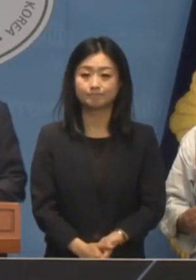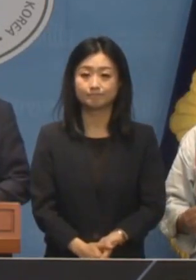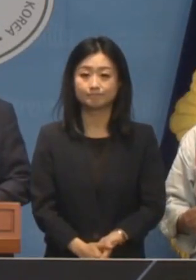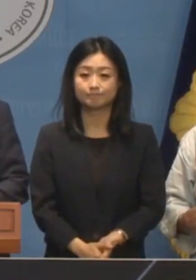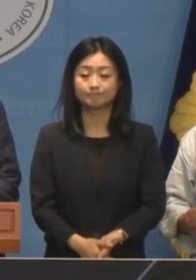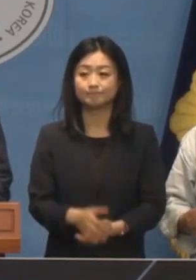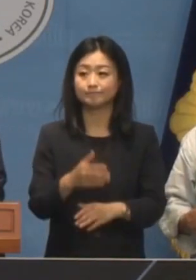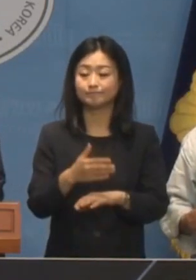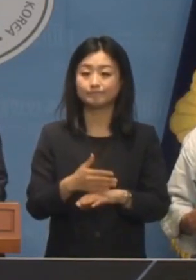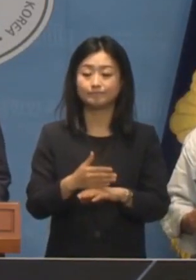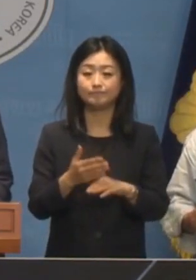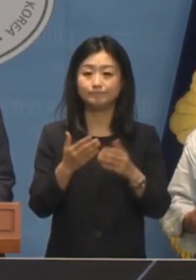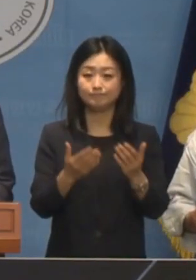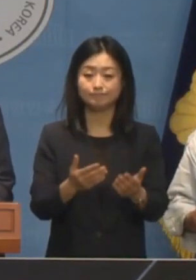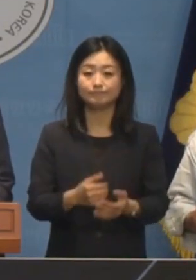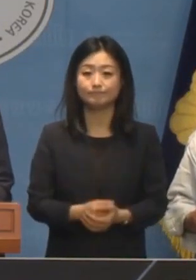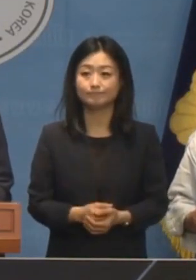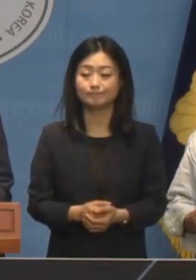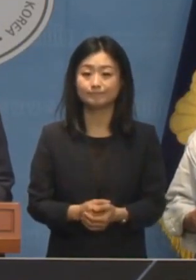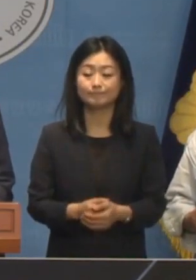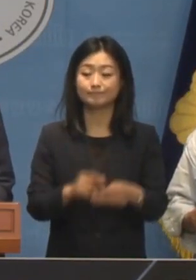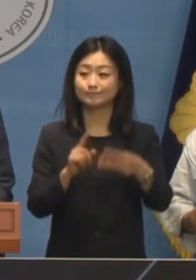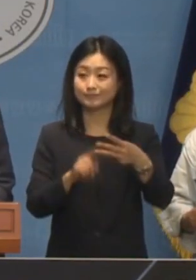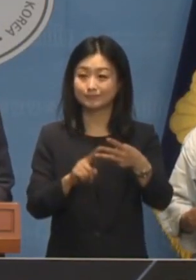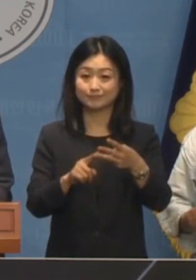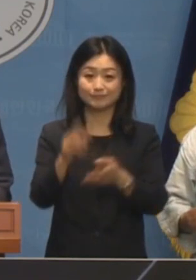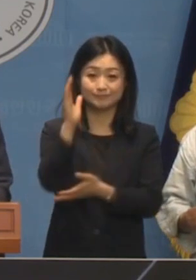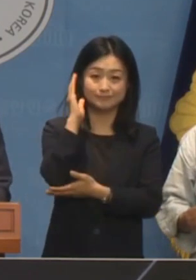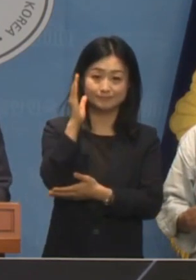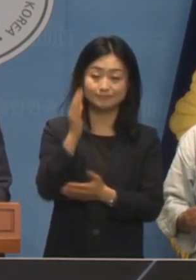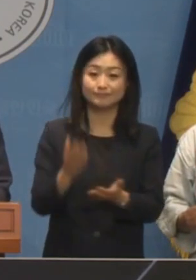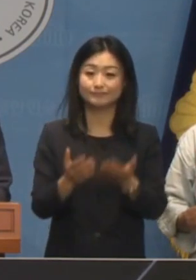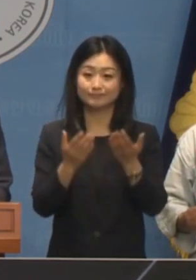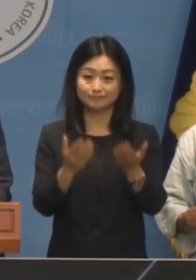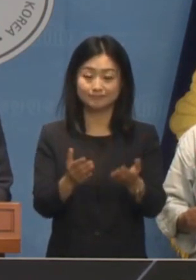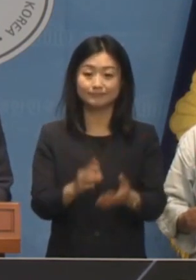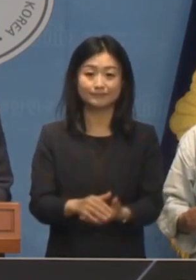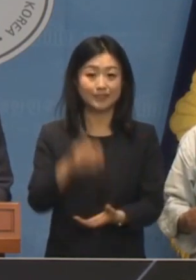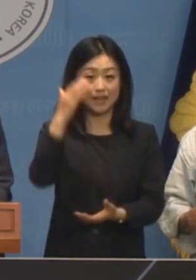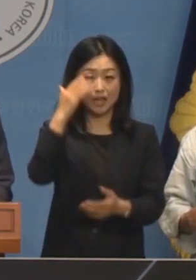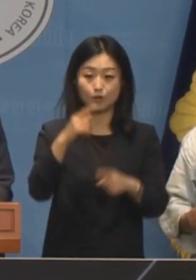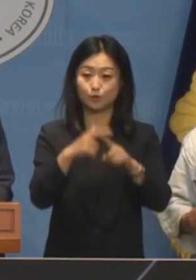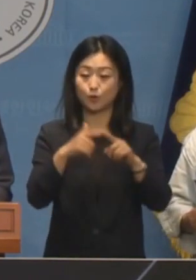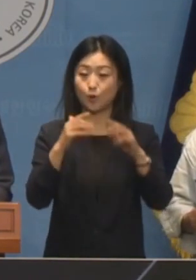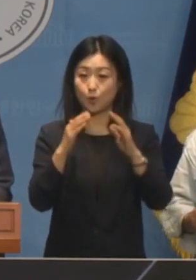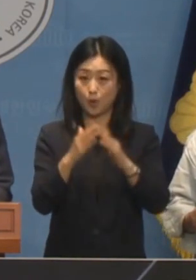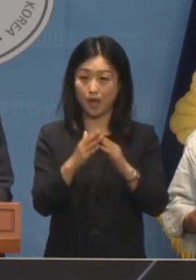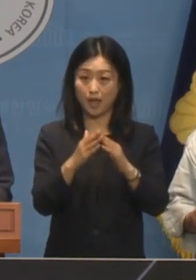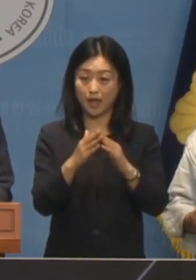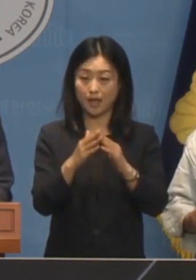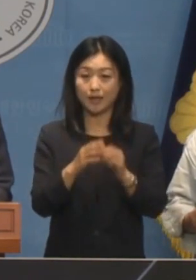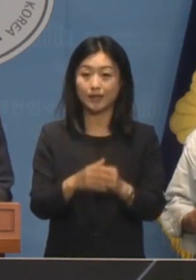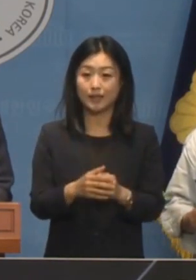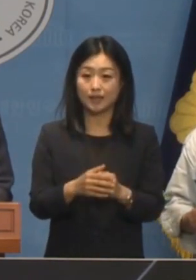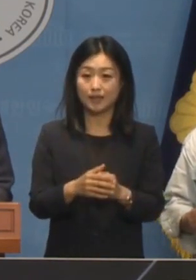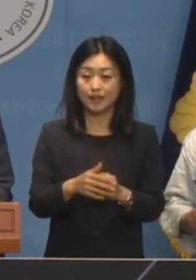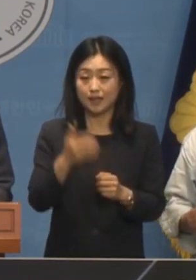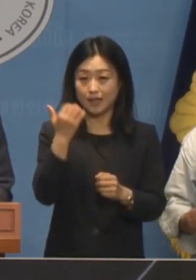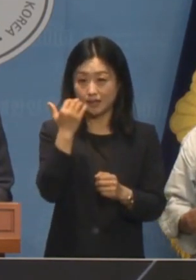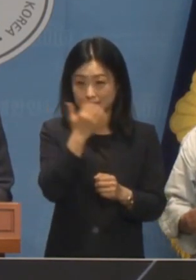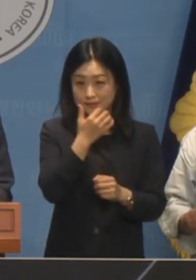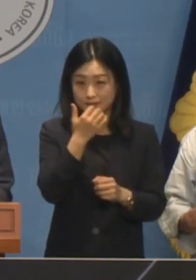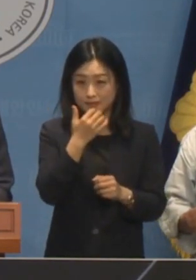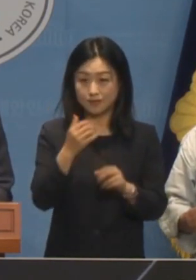감사합니다. 이 시간에는 세 번째 발언자로 한국교회 반동성애 교단